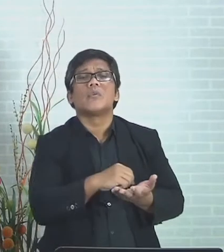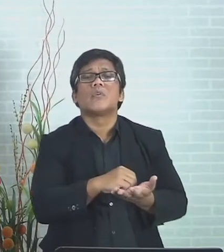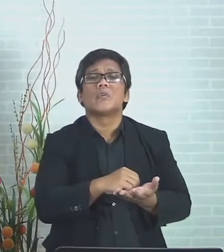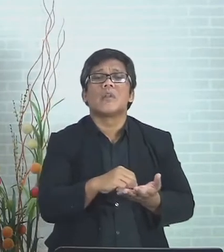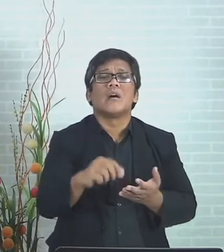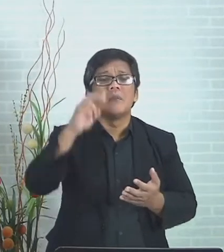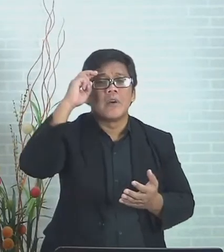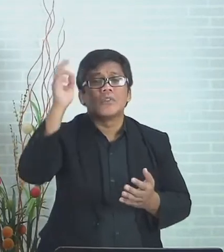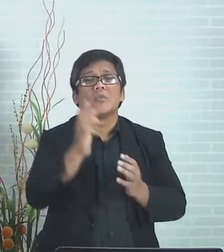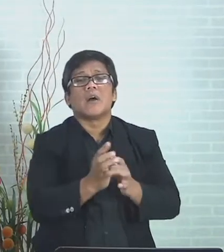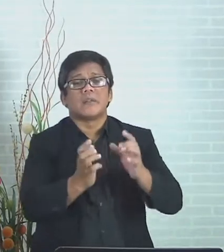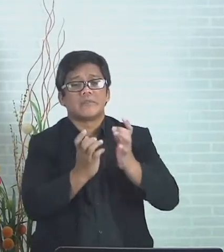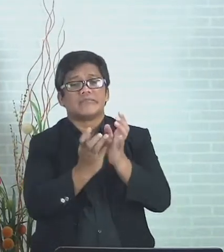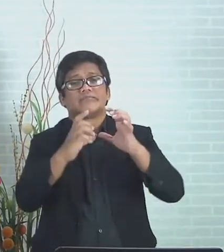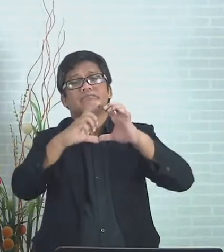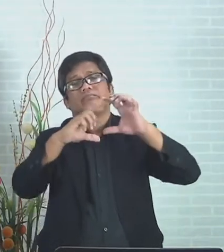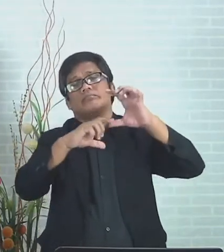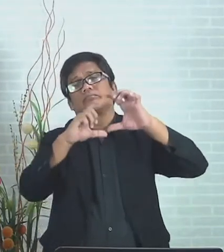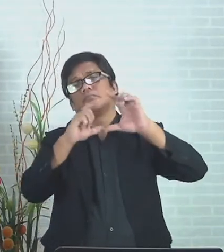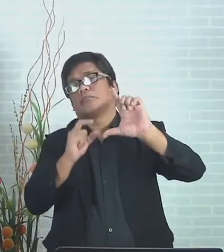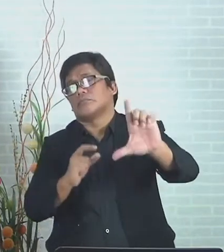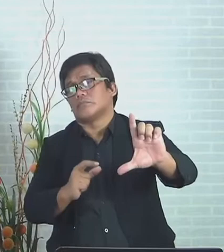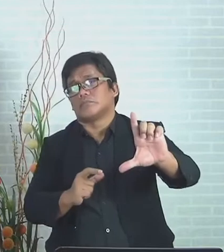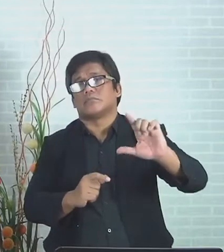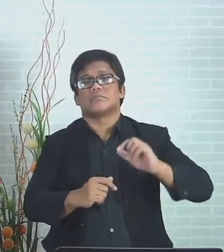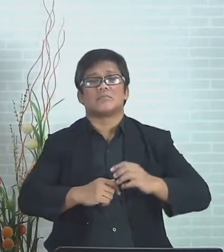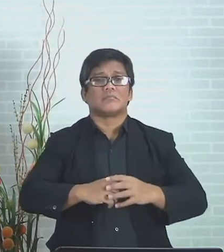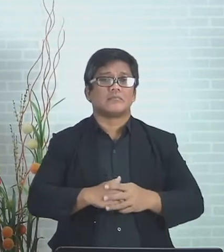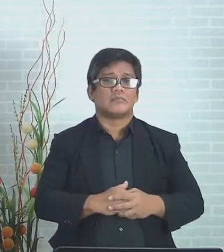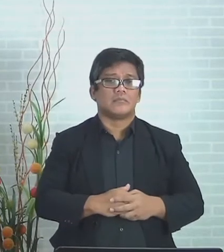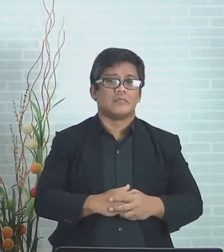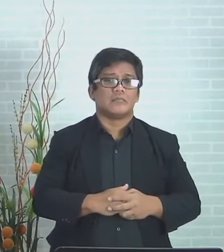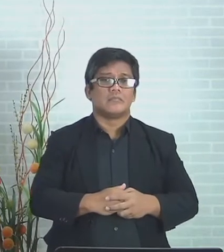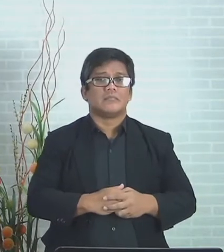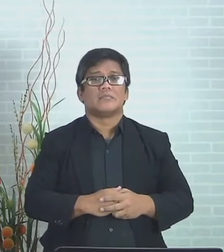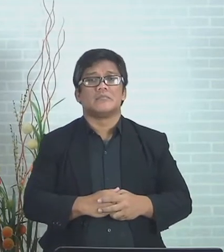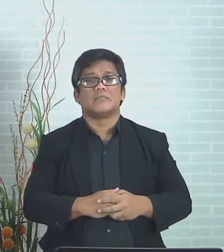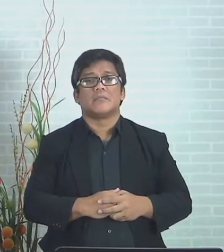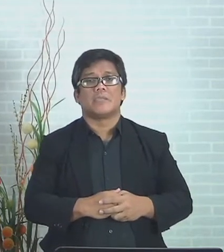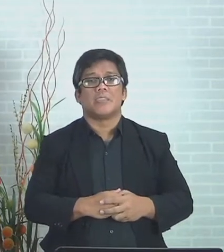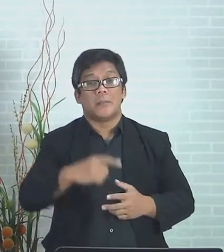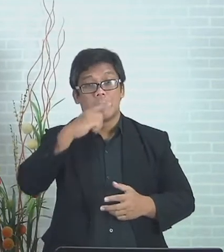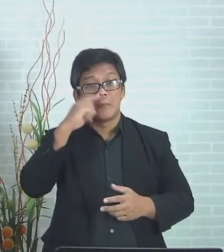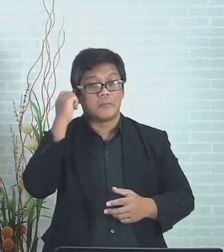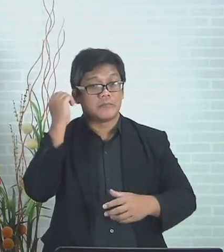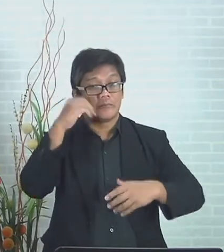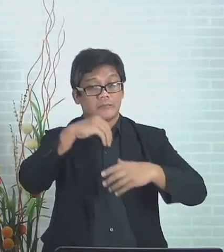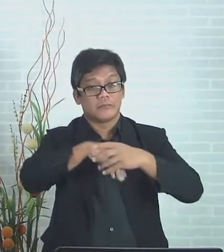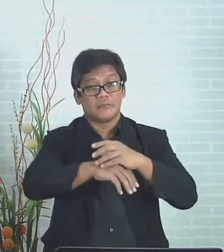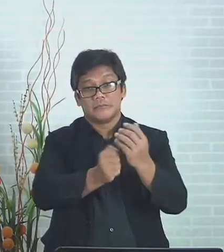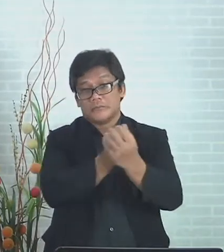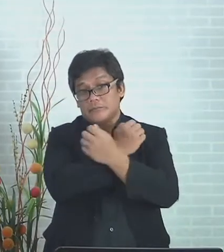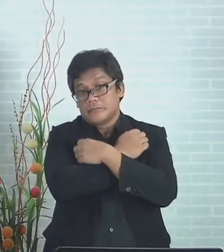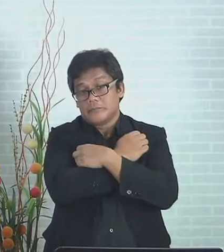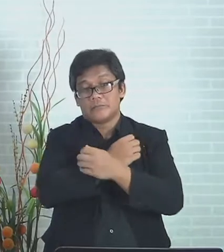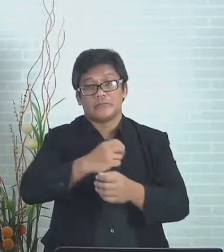Demi nama Tuhan bener aku nggak bohong dan sebagainya Hai Bapak Ipin versi dalam Tuhan perlu kita sadari